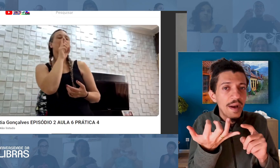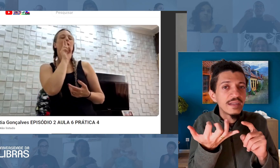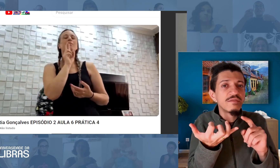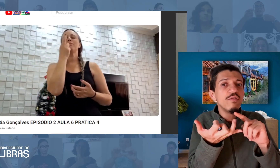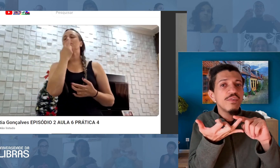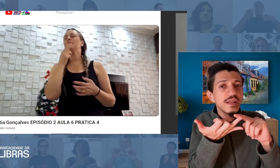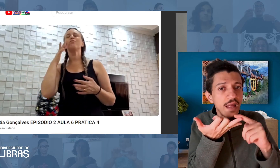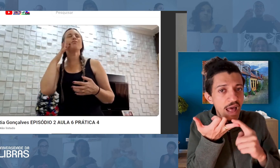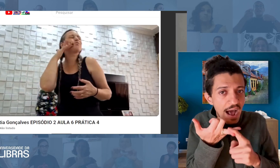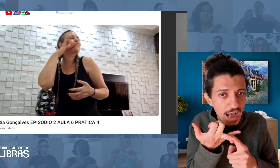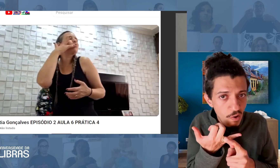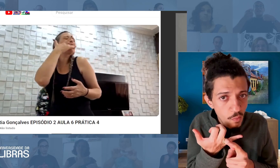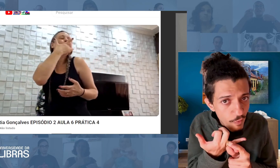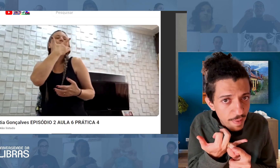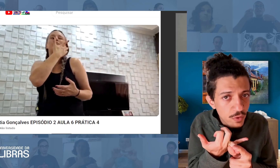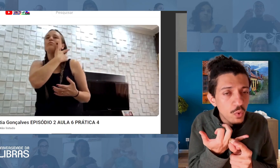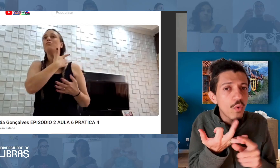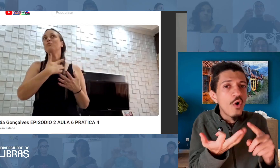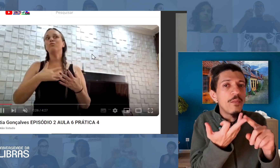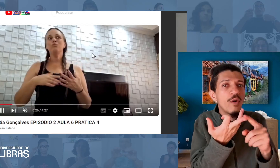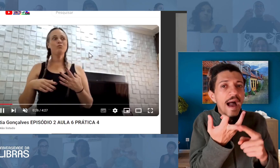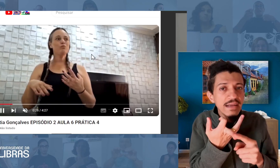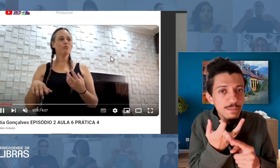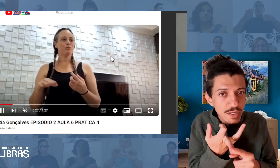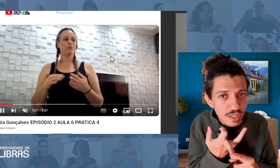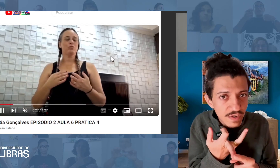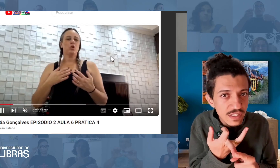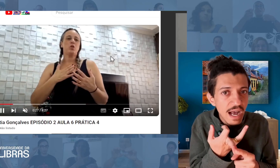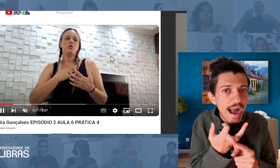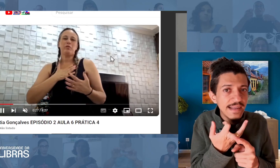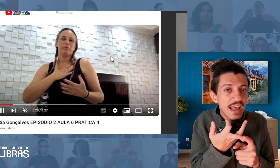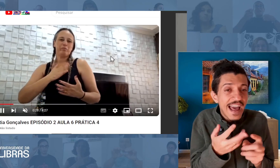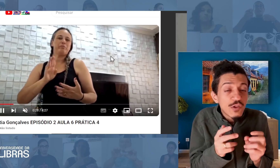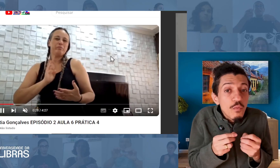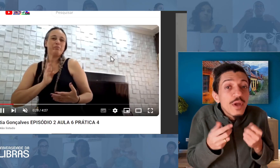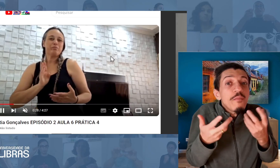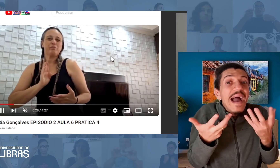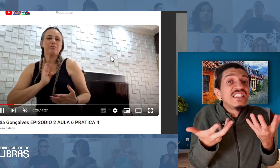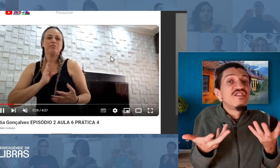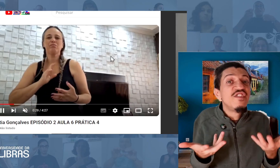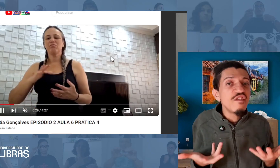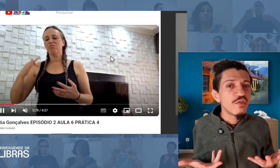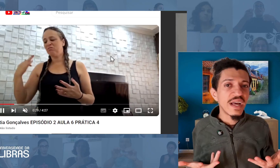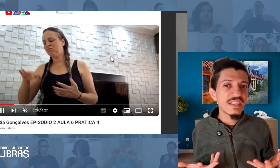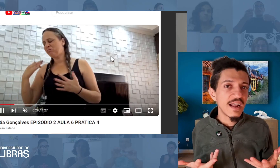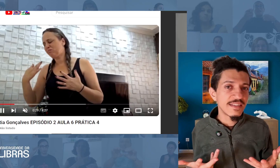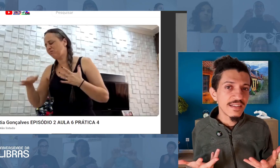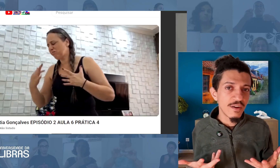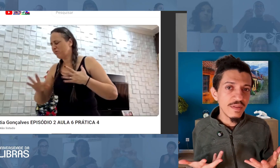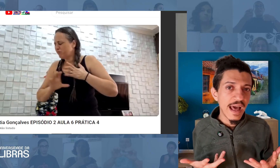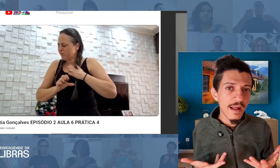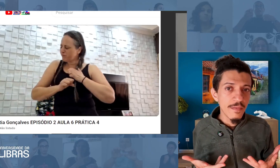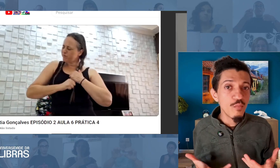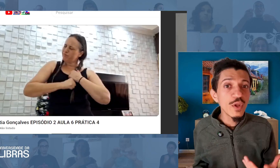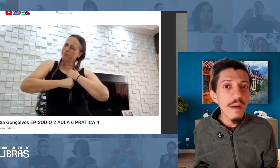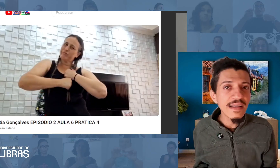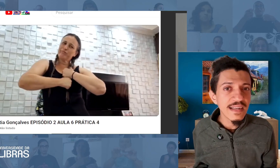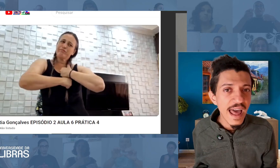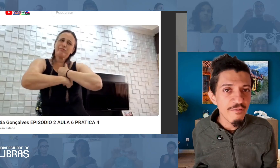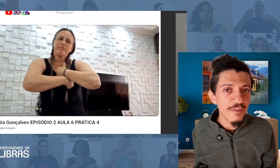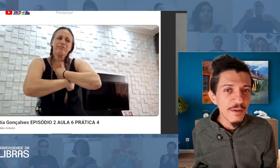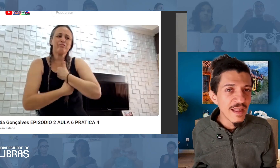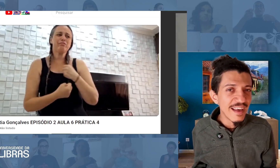visual, mais desenvolvida, o movimento do corpo, as expressões faciais, é tudo muito mais vivo na sinalização dela, muito